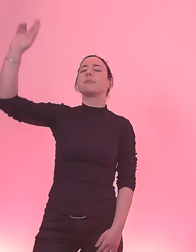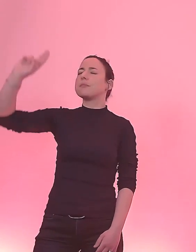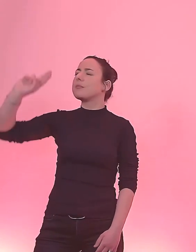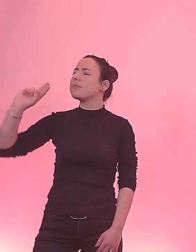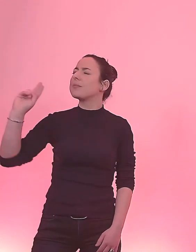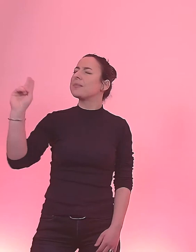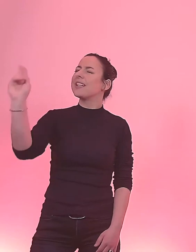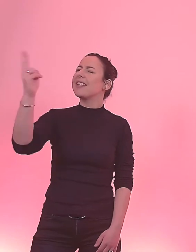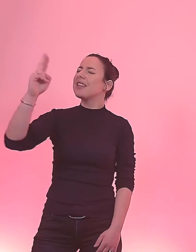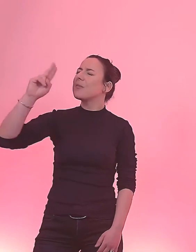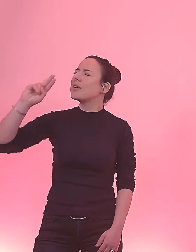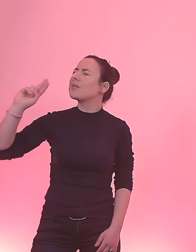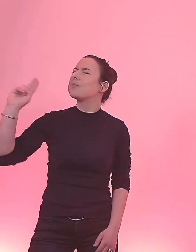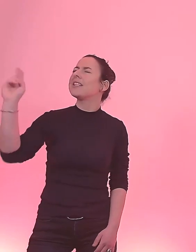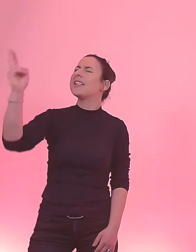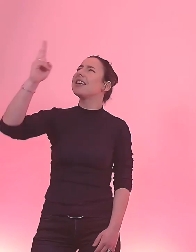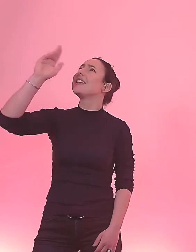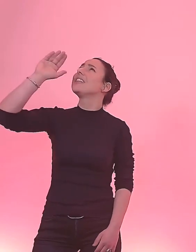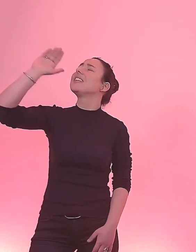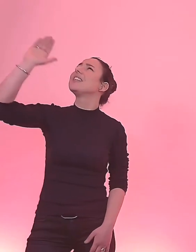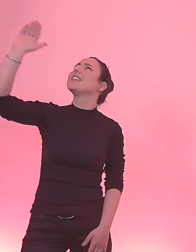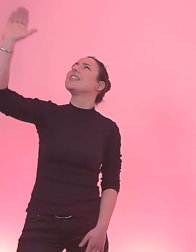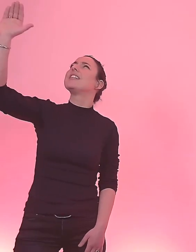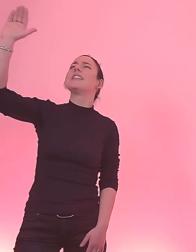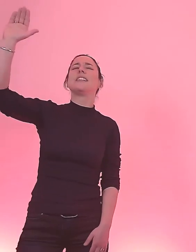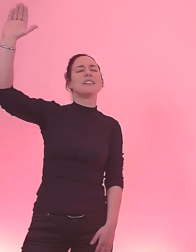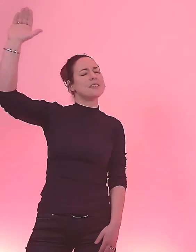opnieuw opnemen